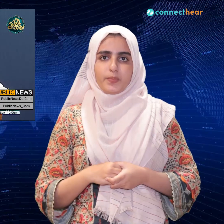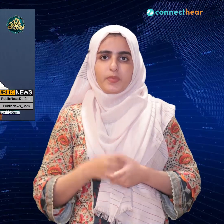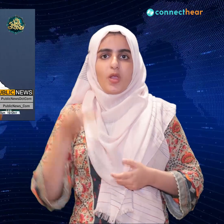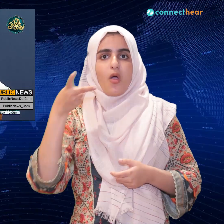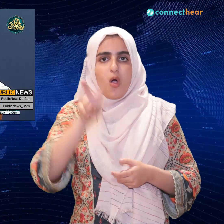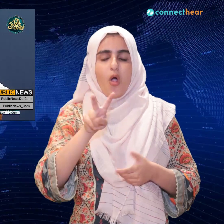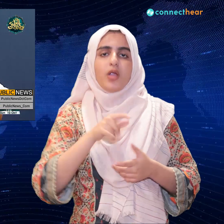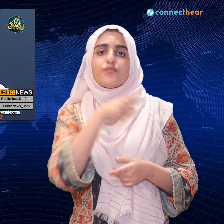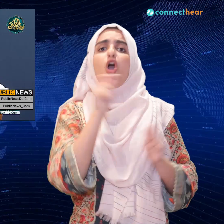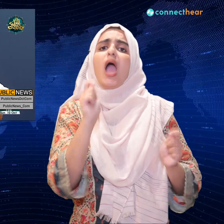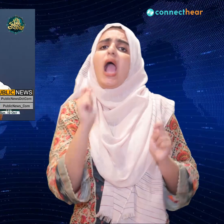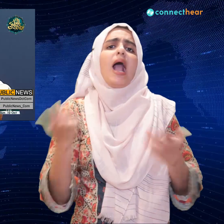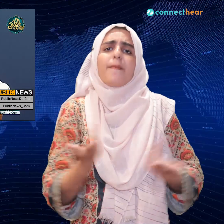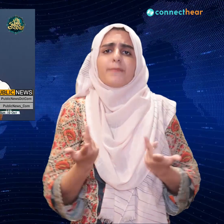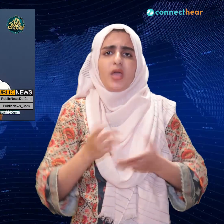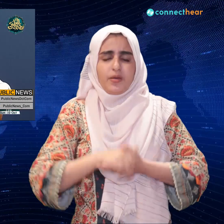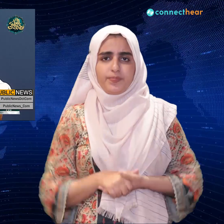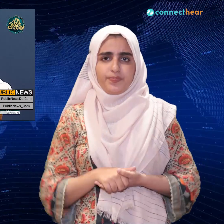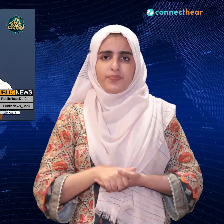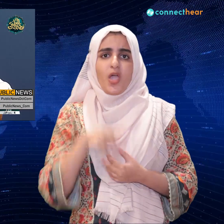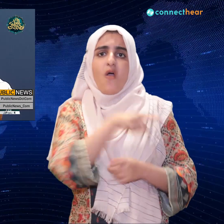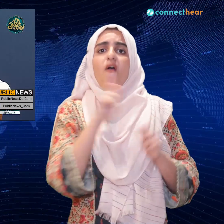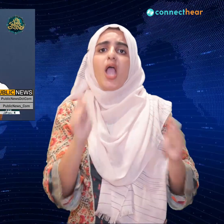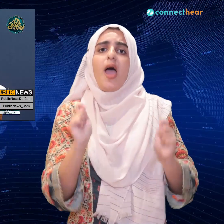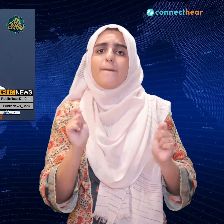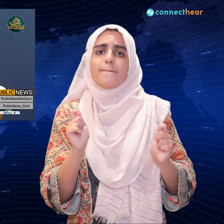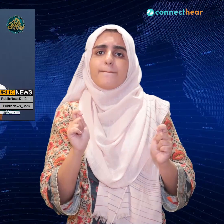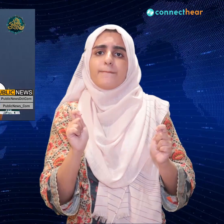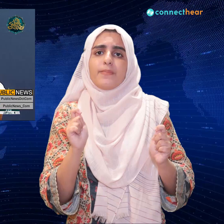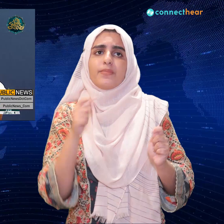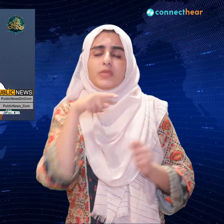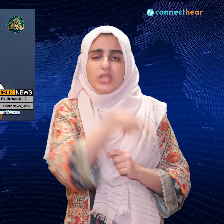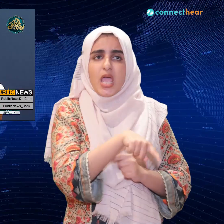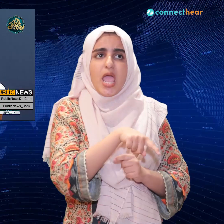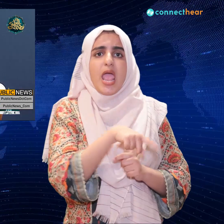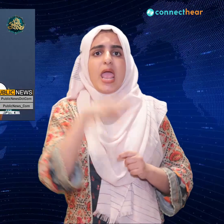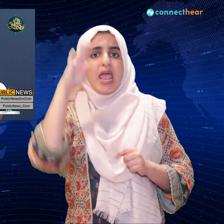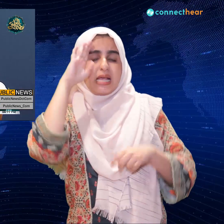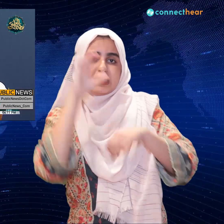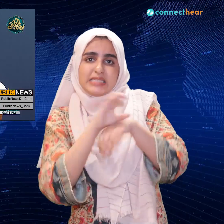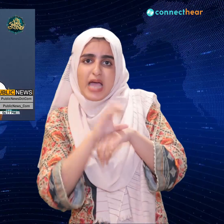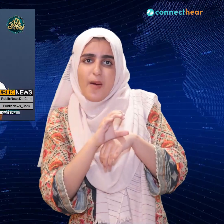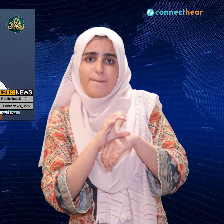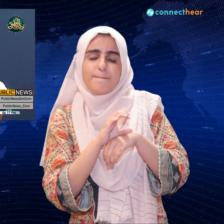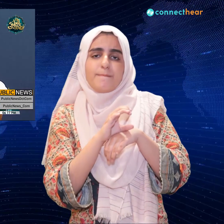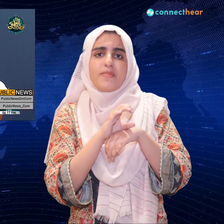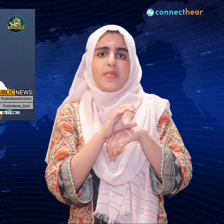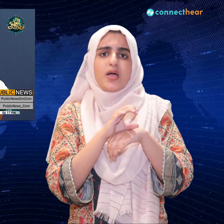اور اس کا کام کیا ہوگا؟ اس کا کام یہ ہوگا کہ یہ اسلام کی